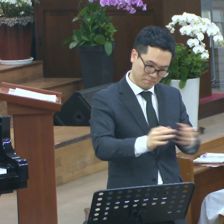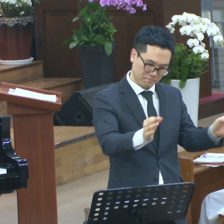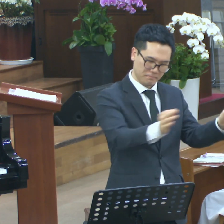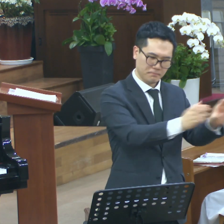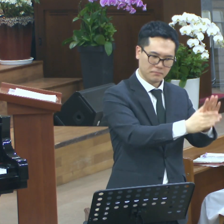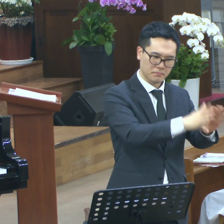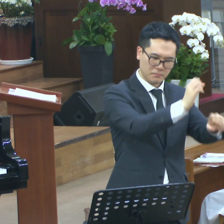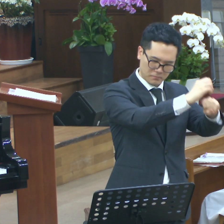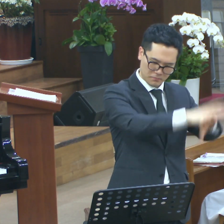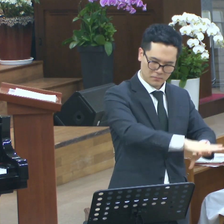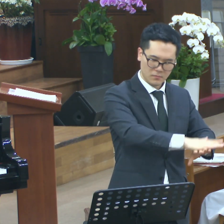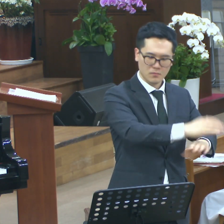어려움이에요.